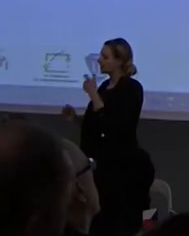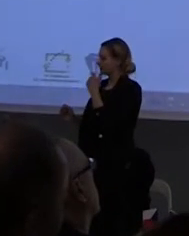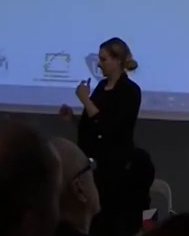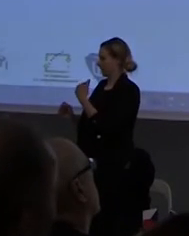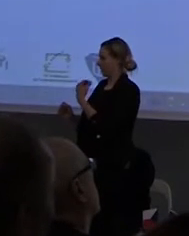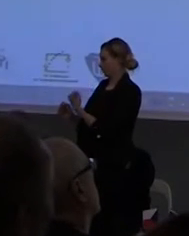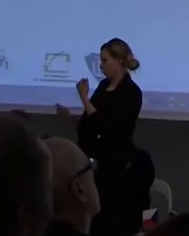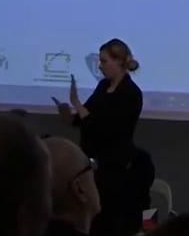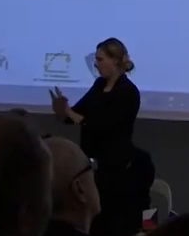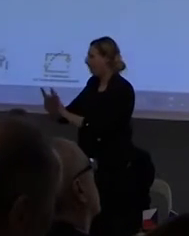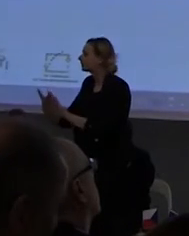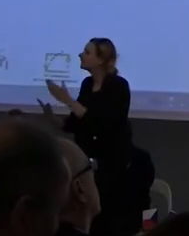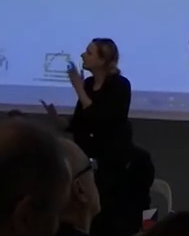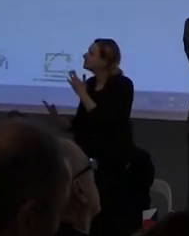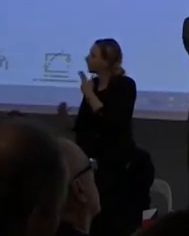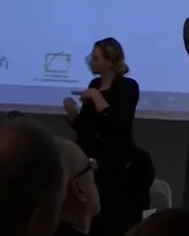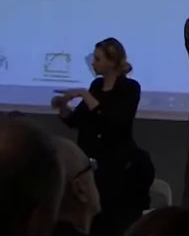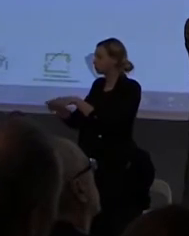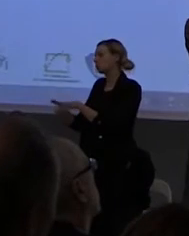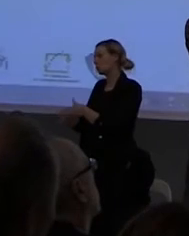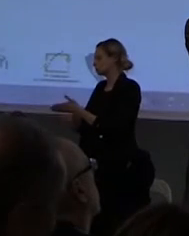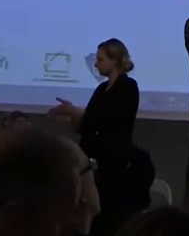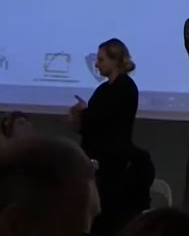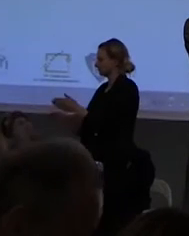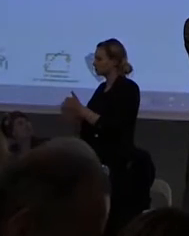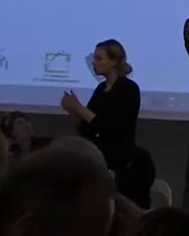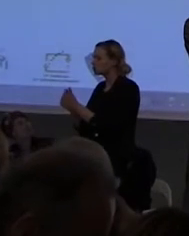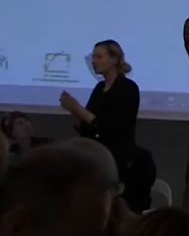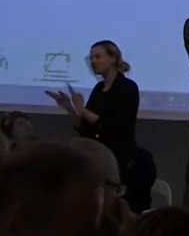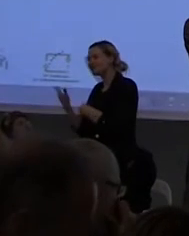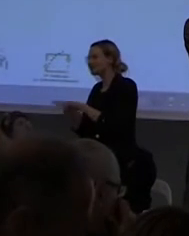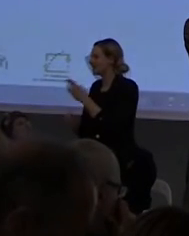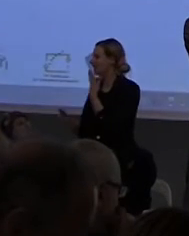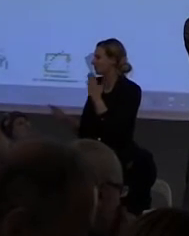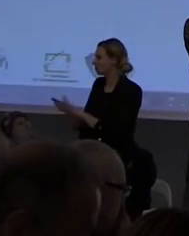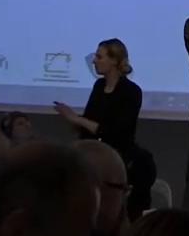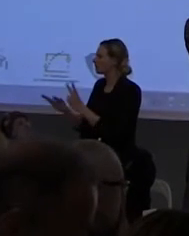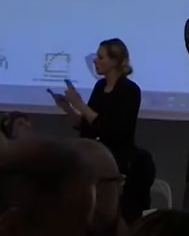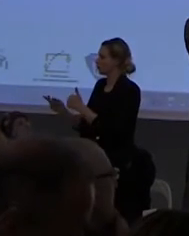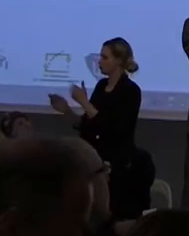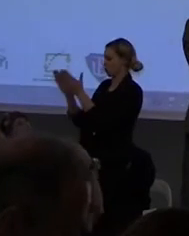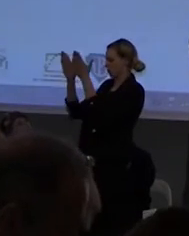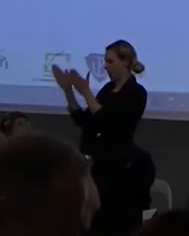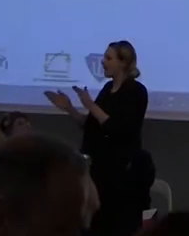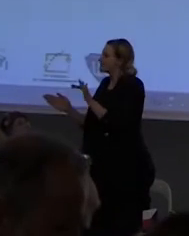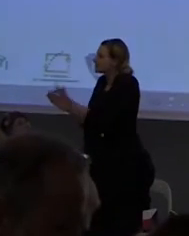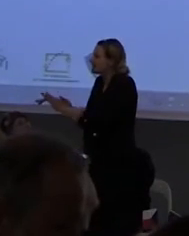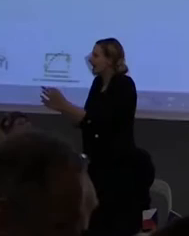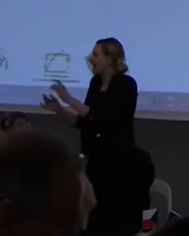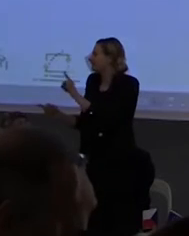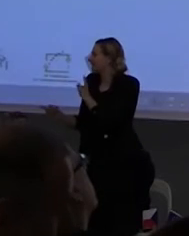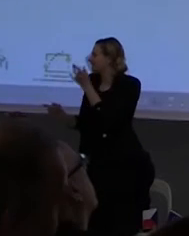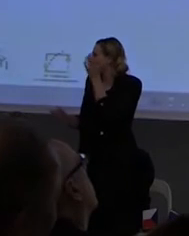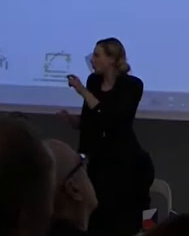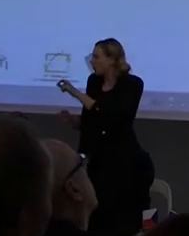nejlepších forem podpory je to, když škola má experty přímo u sebe,